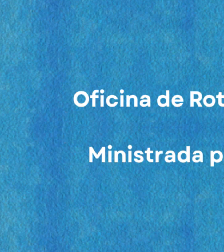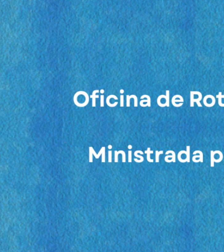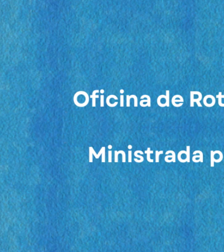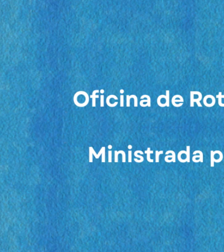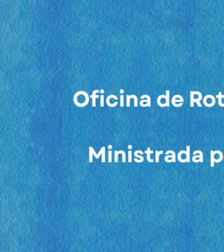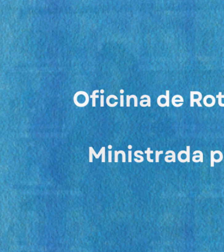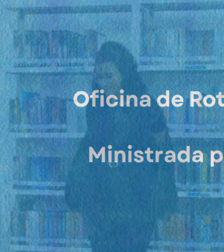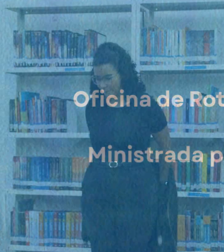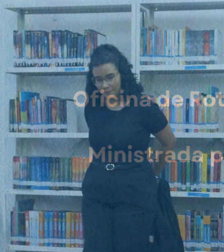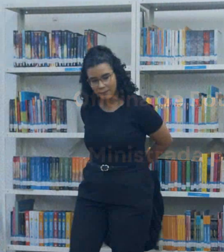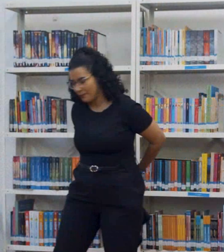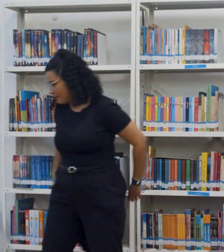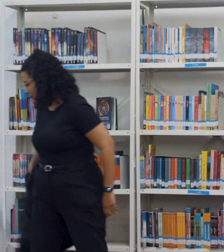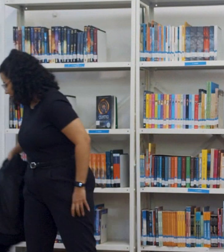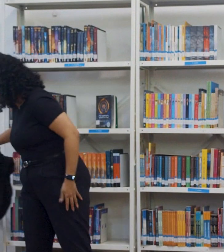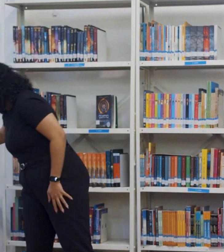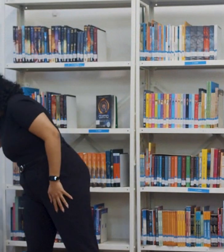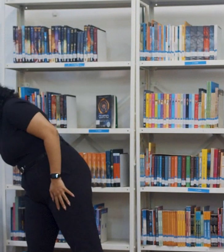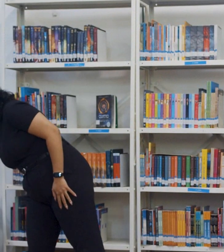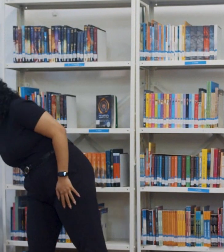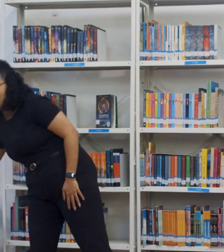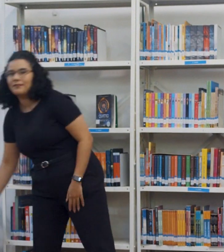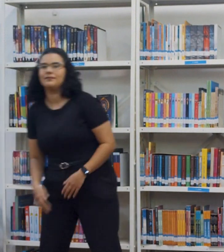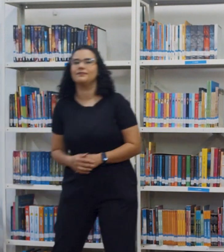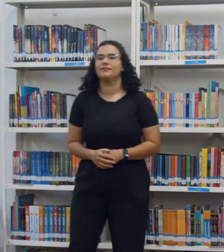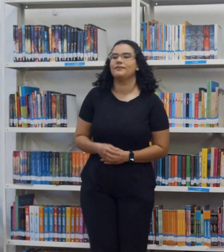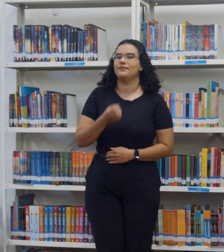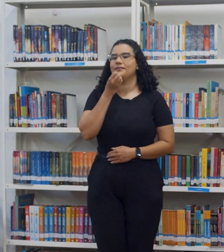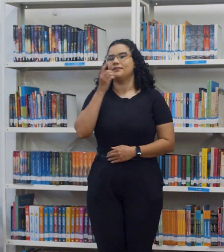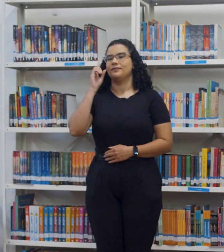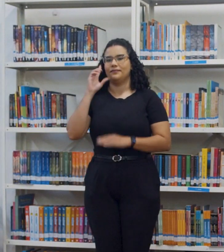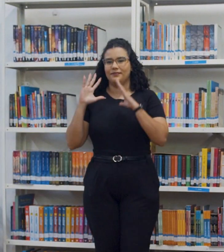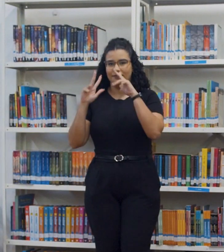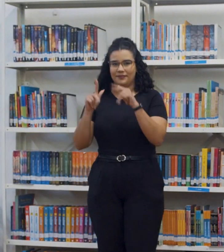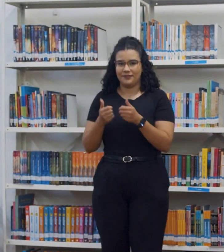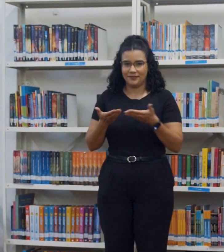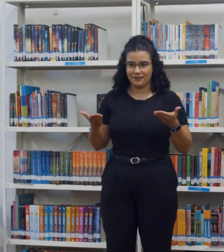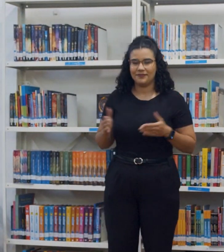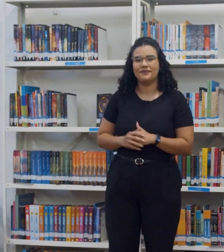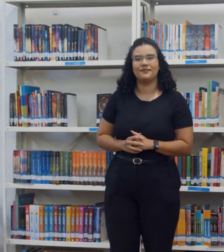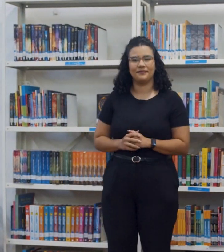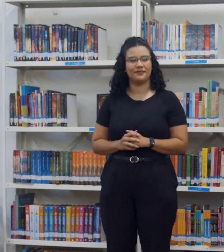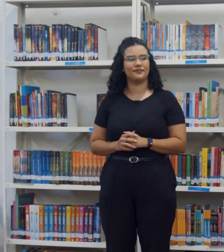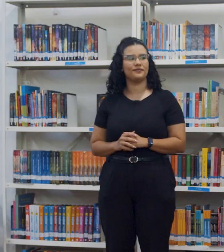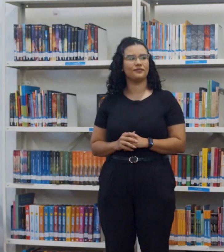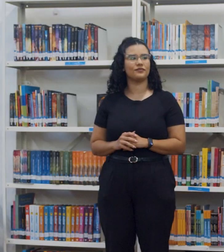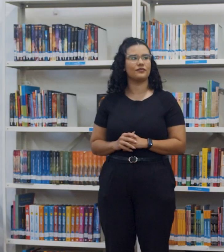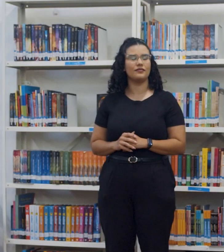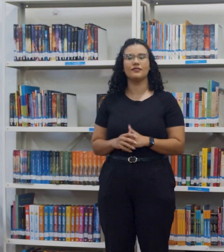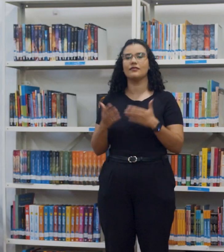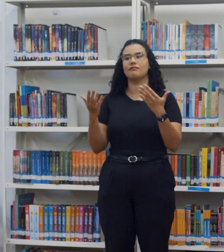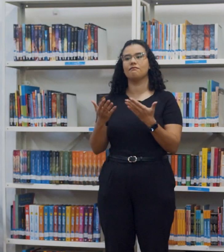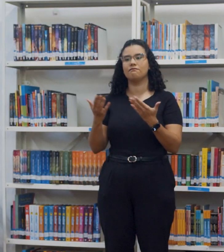Marcondes. Então, bom dia a todos. Ana Lúcia Branca, de cabelo longo e loiro. Usa óculos de aro escuro,